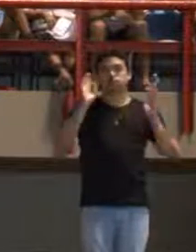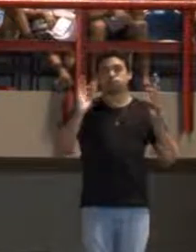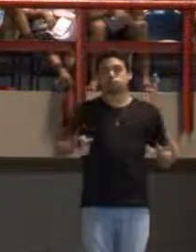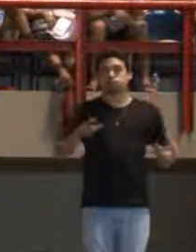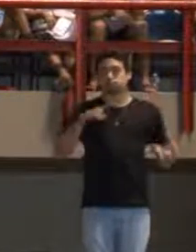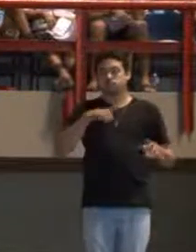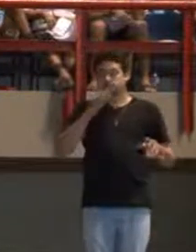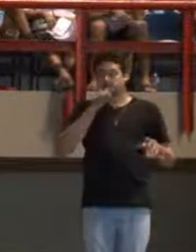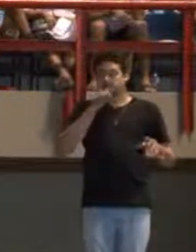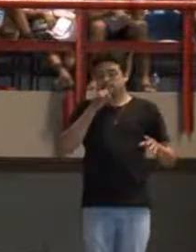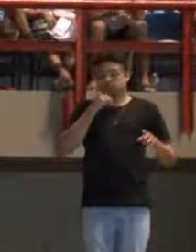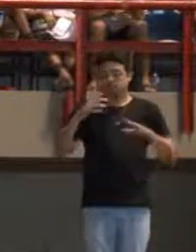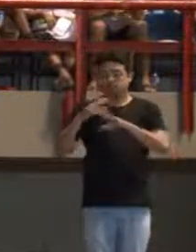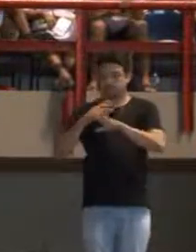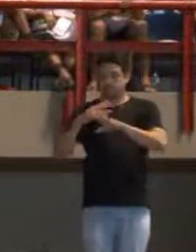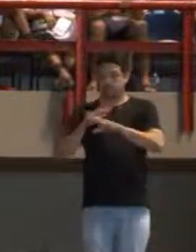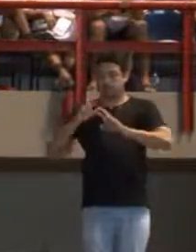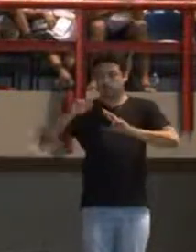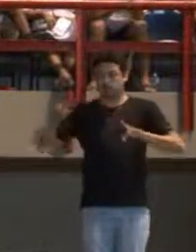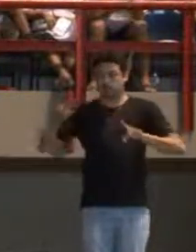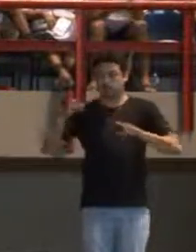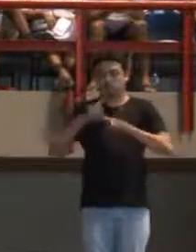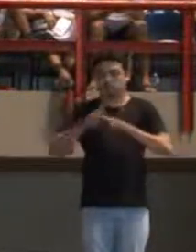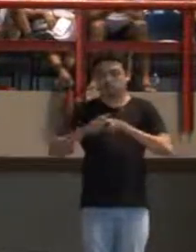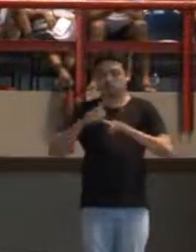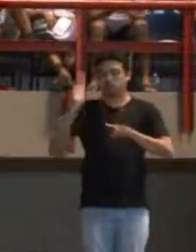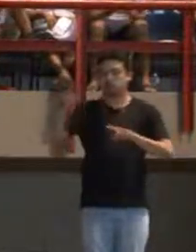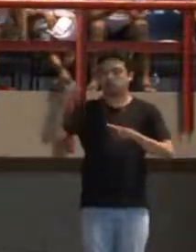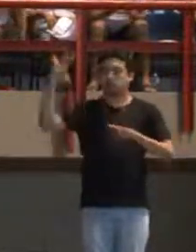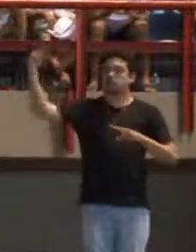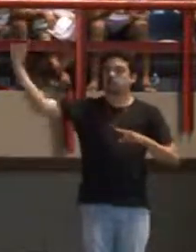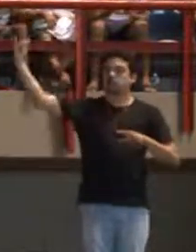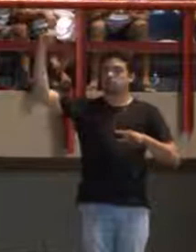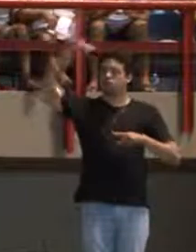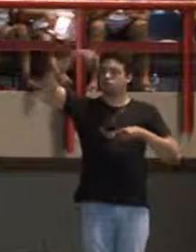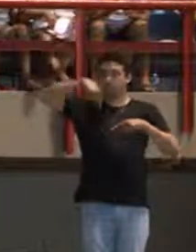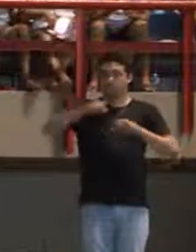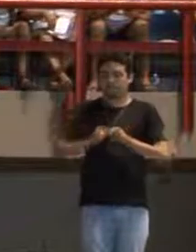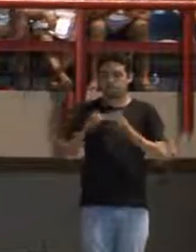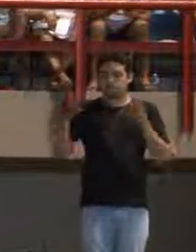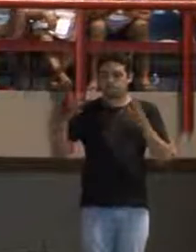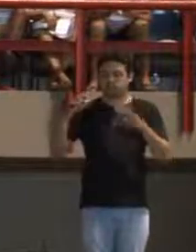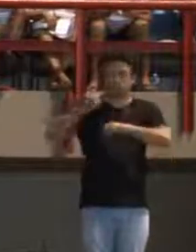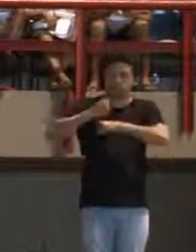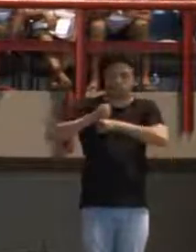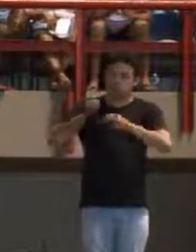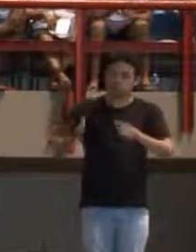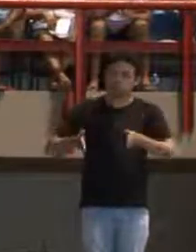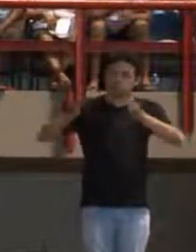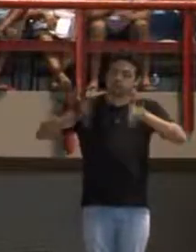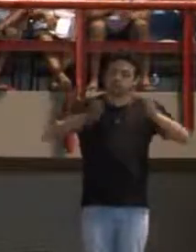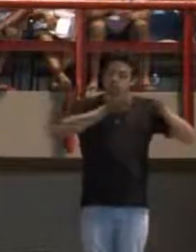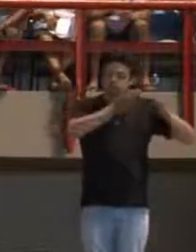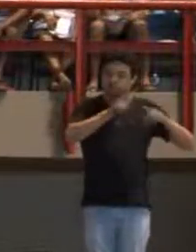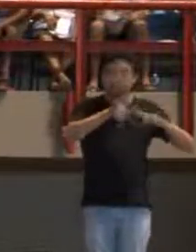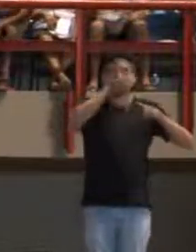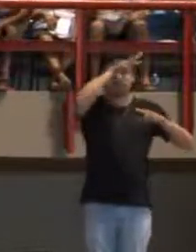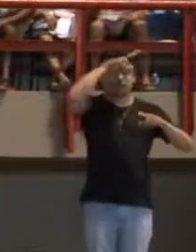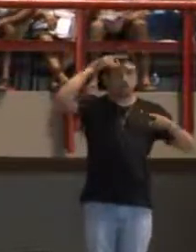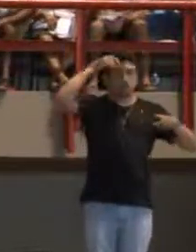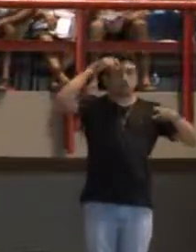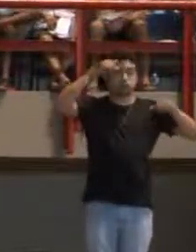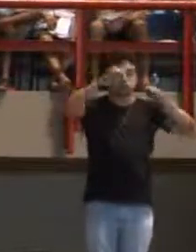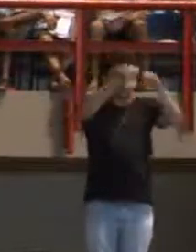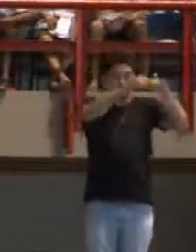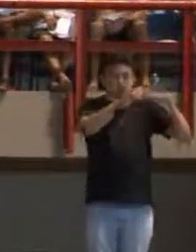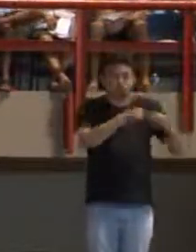cidade. Porque cidade você destrói de longe e depois reconstrói. A Amazônia não dá para destruir,